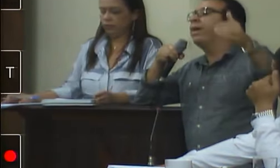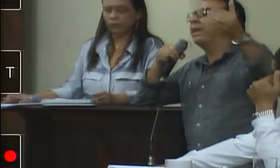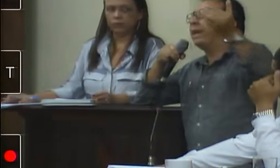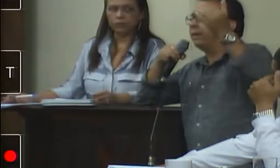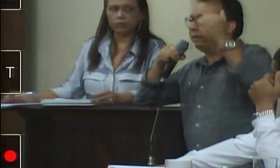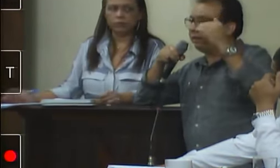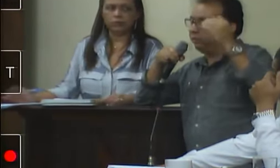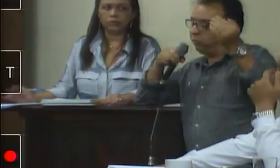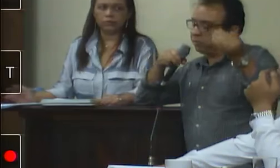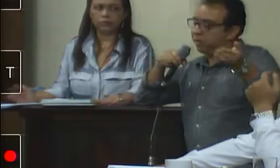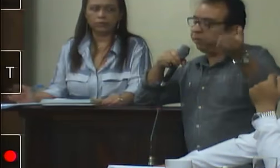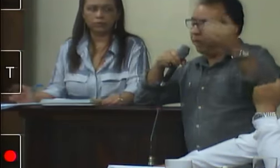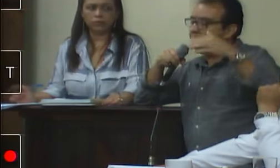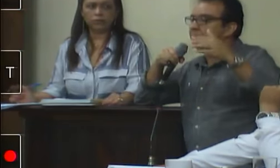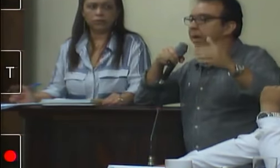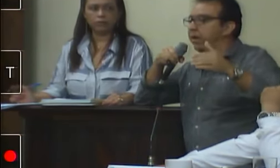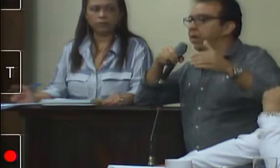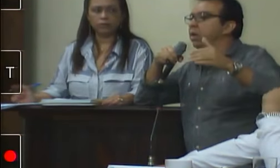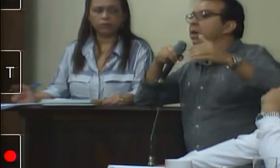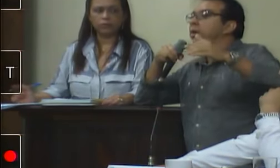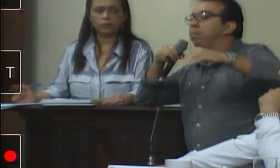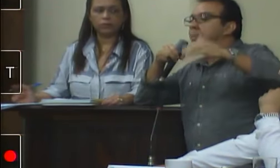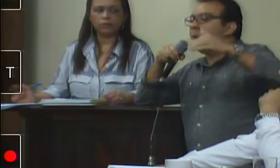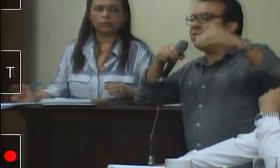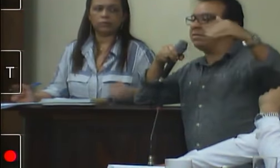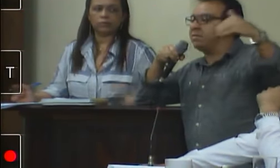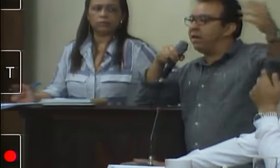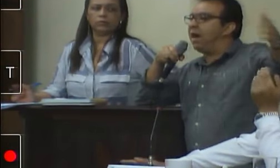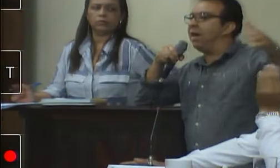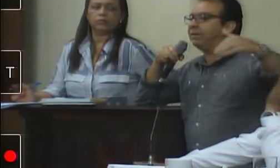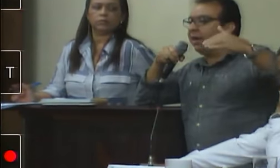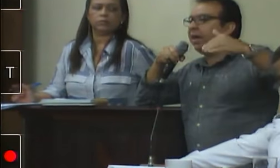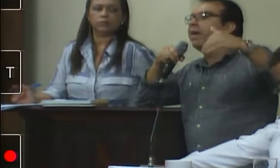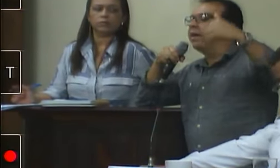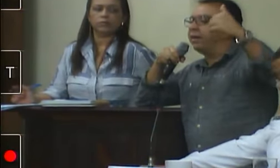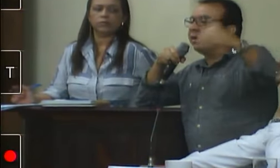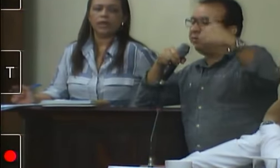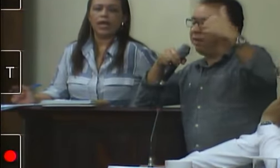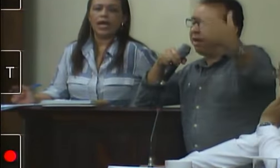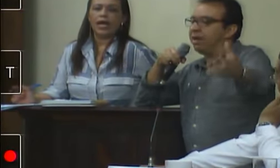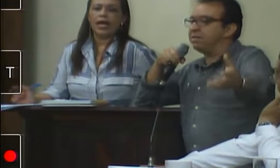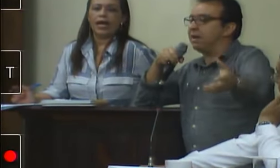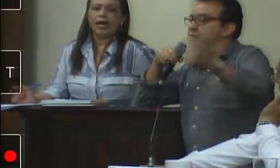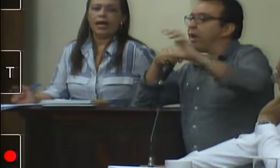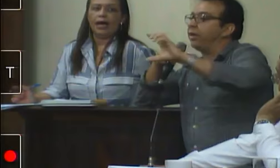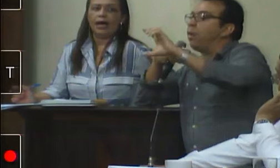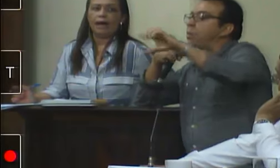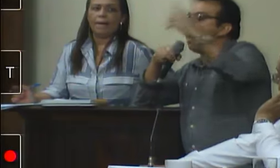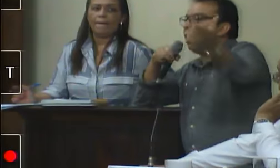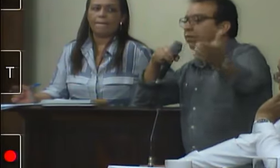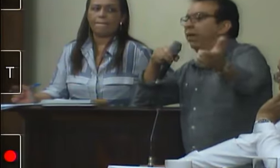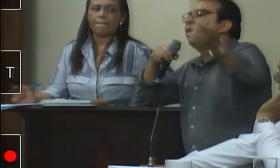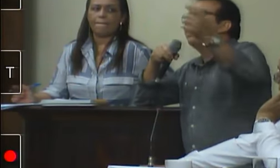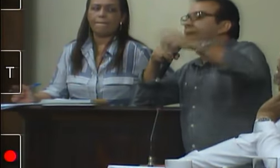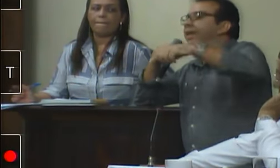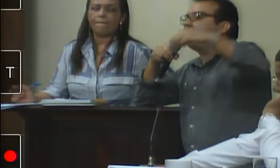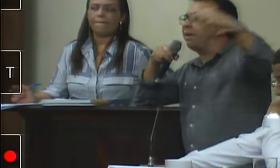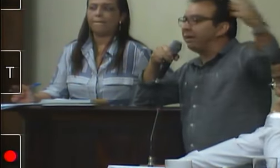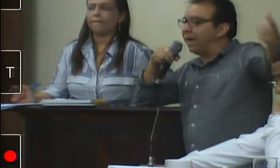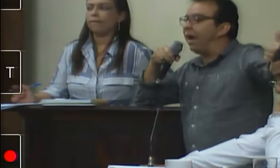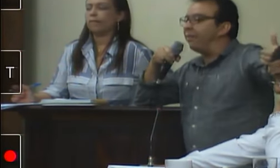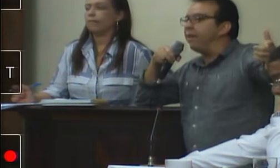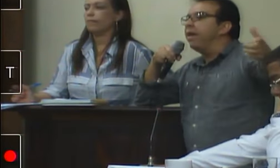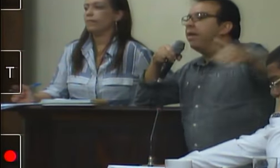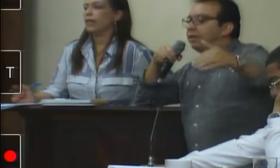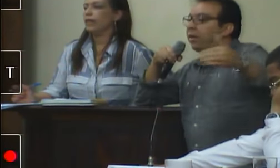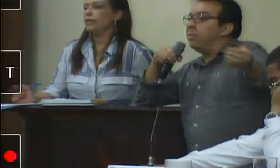falou, que o hospital tem um aparelho que pode ser até, né, que venha a realizar. Só que como é alta, tem que